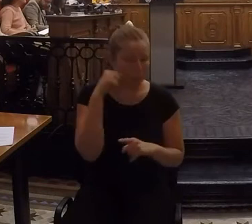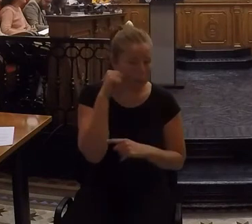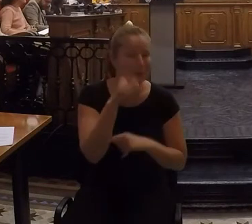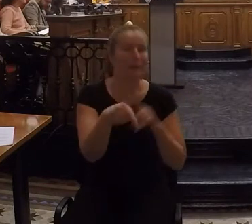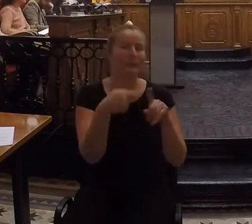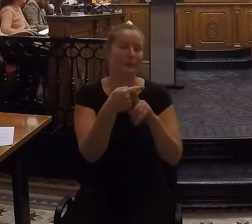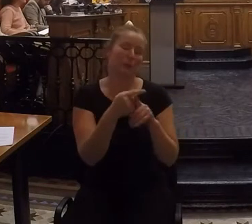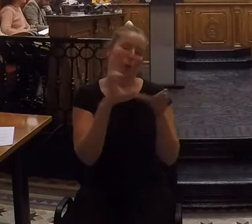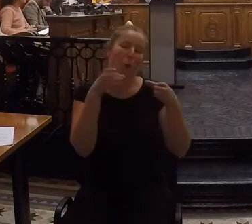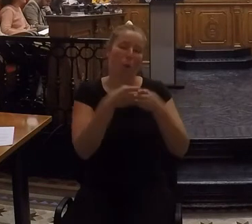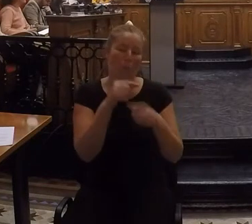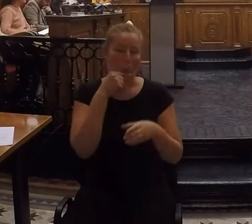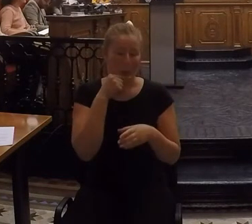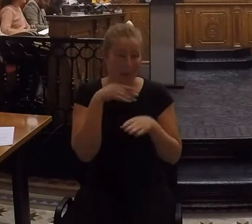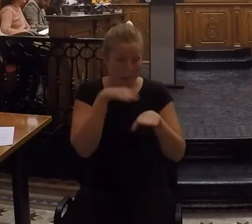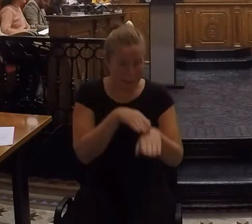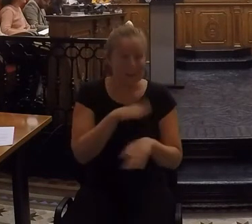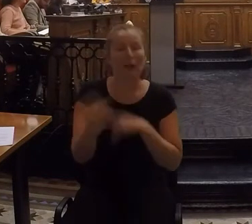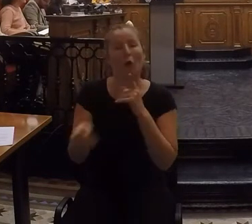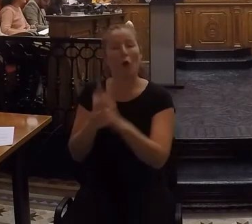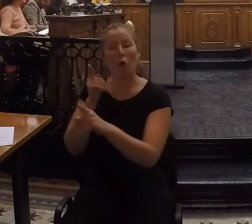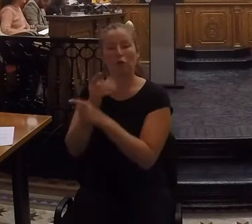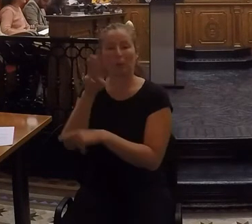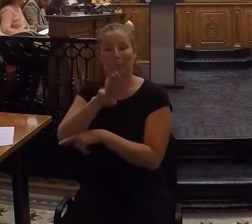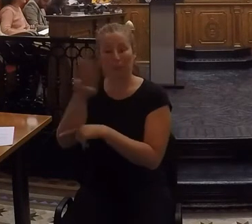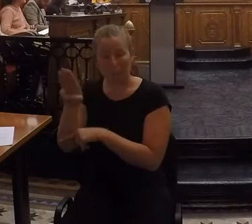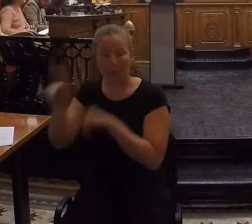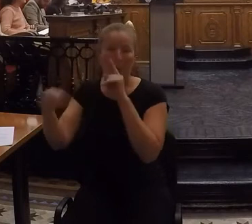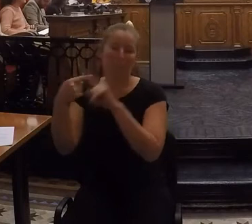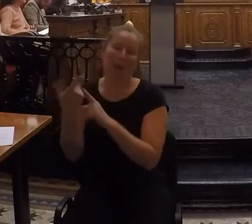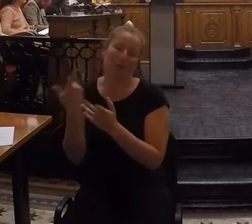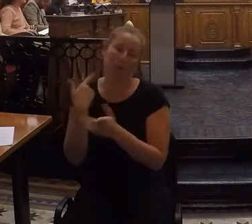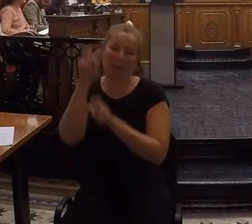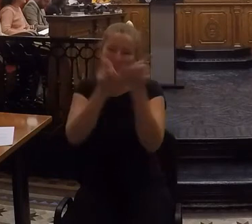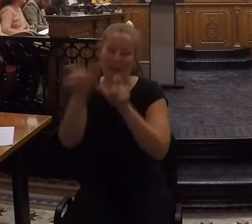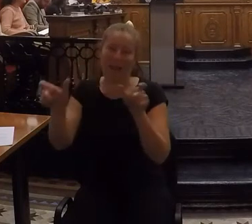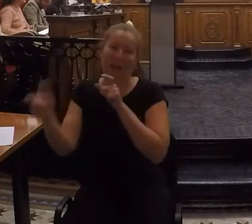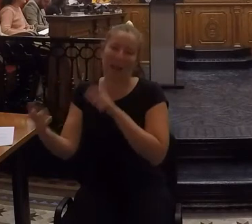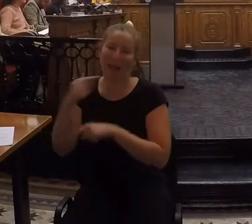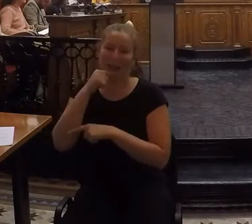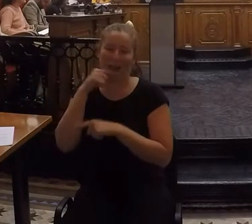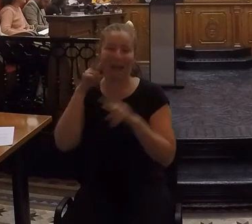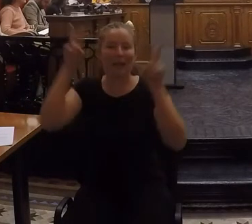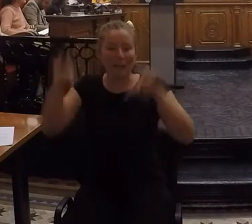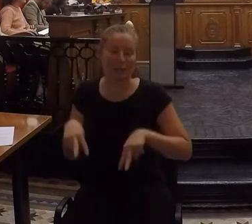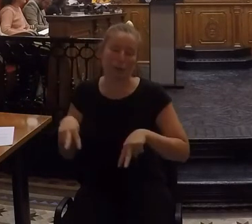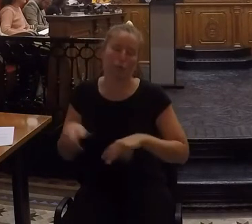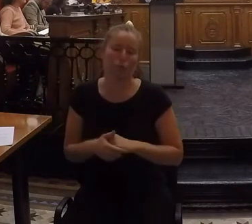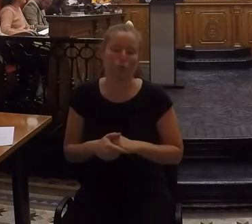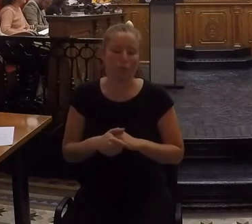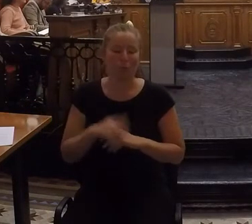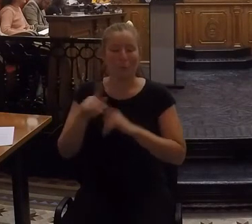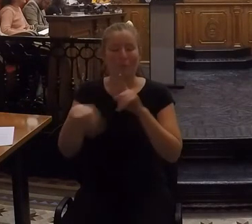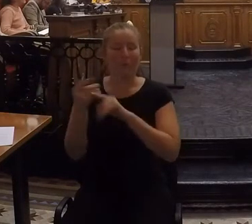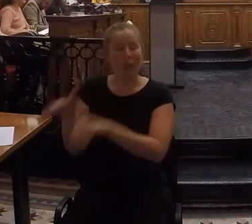Elche, con los votos en contra del Partido Popular y de Ilicitanos por Elche y las abstenciones de los miembros del Grupo